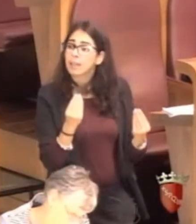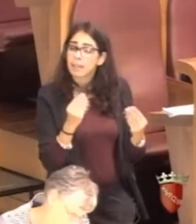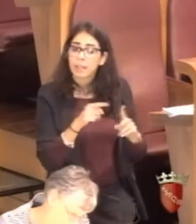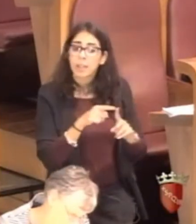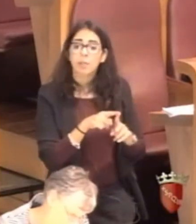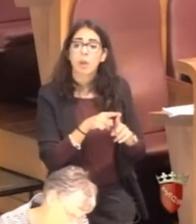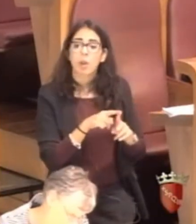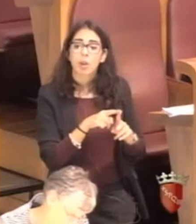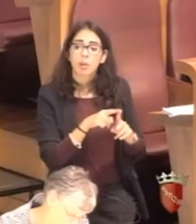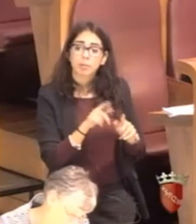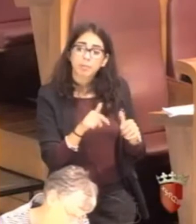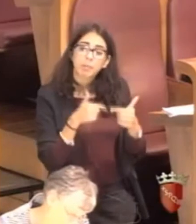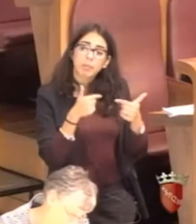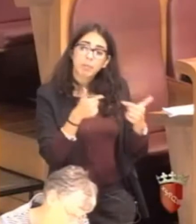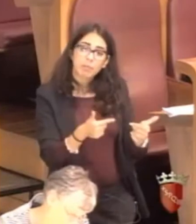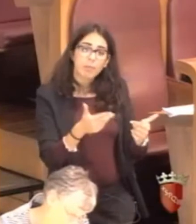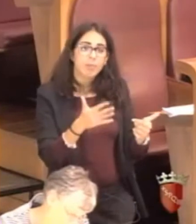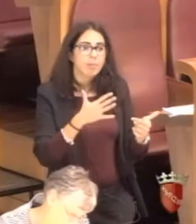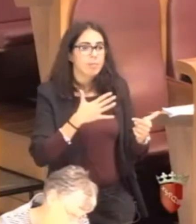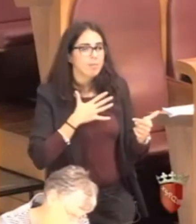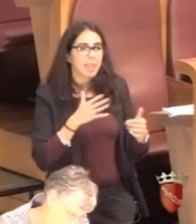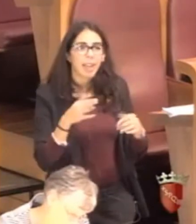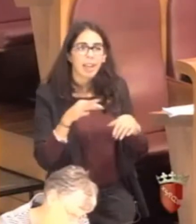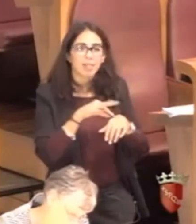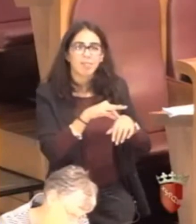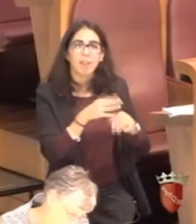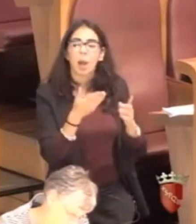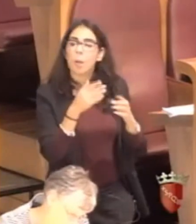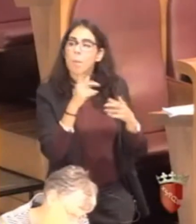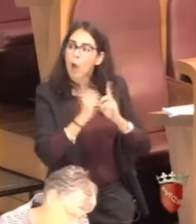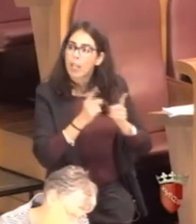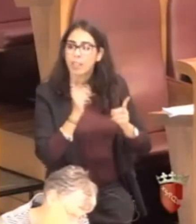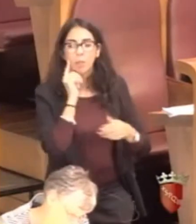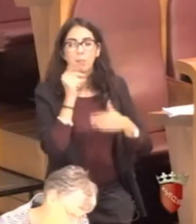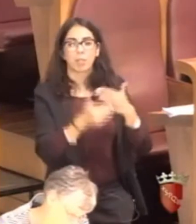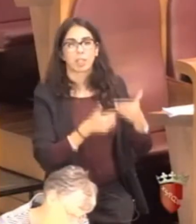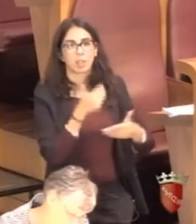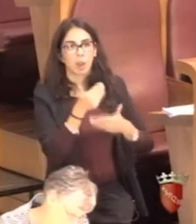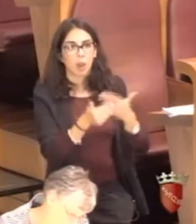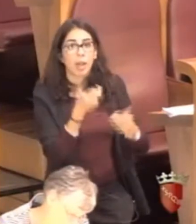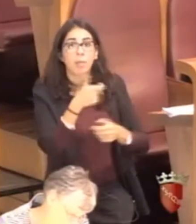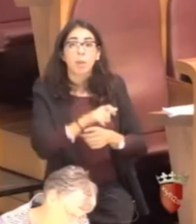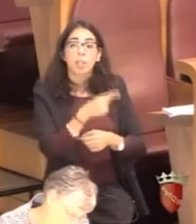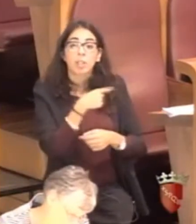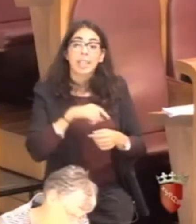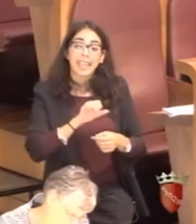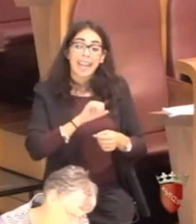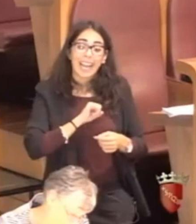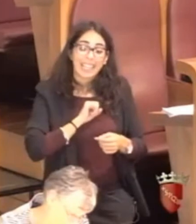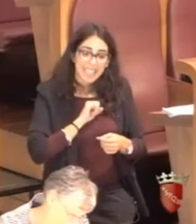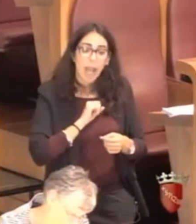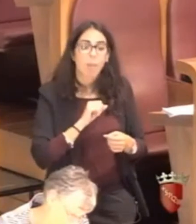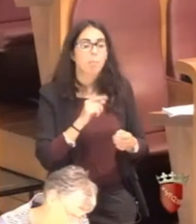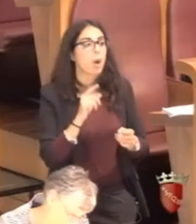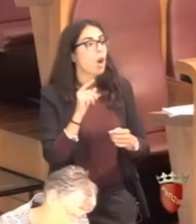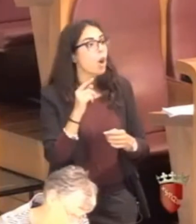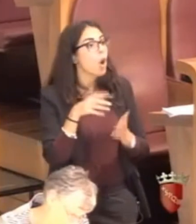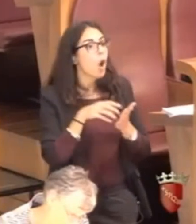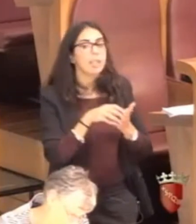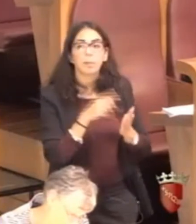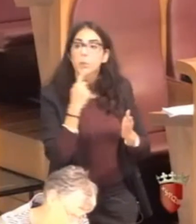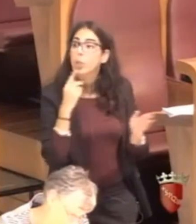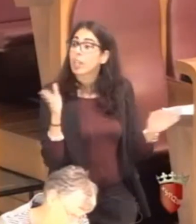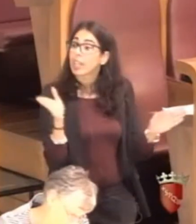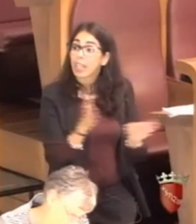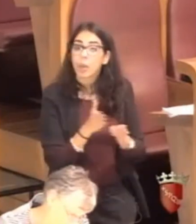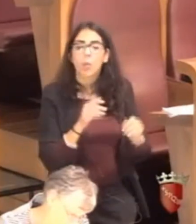far crescere e migliorare quello che è il nostro indirizzo politico. Perché noi crediamo che il contributo di tutti possa avere un